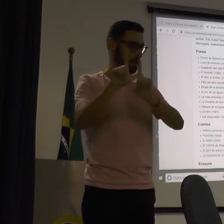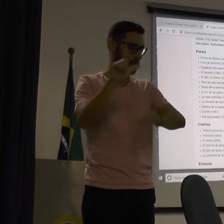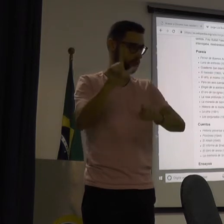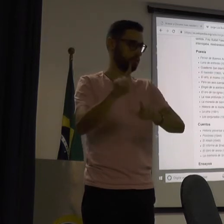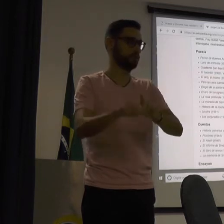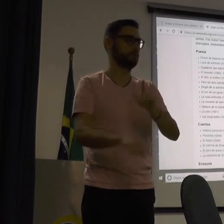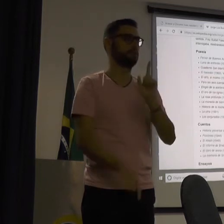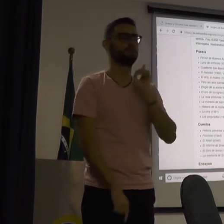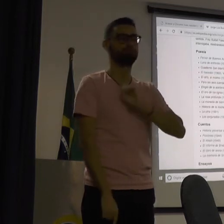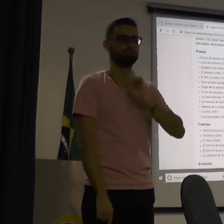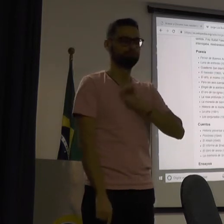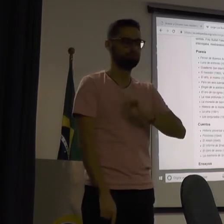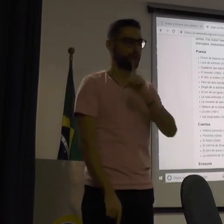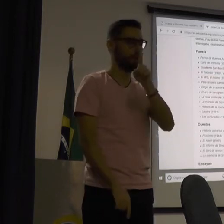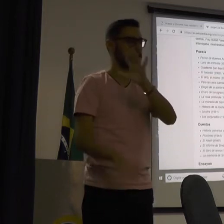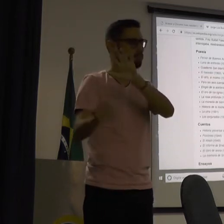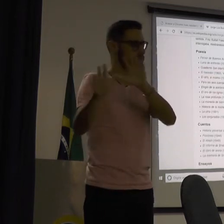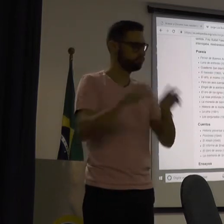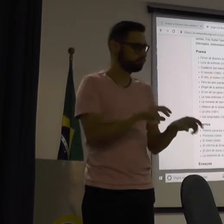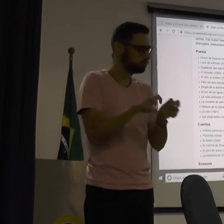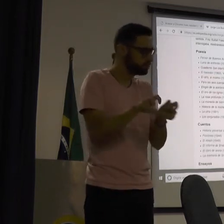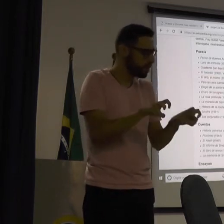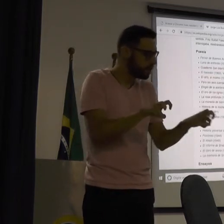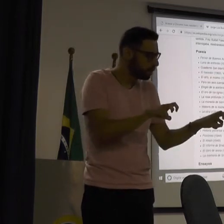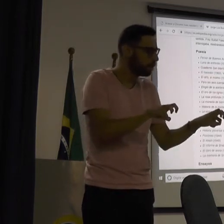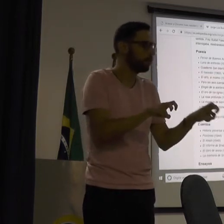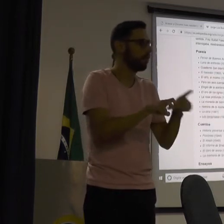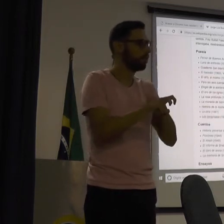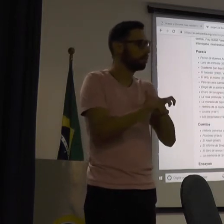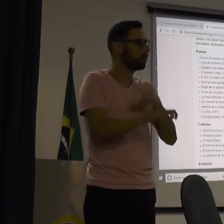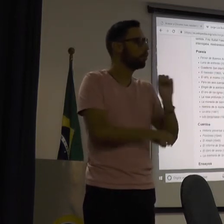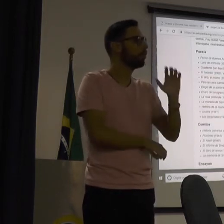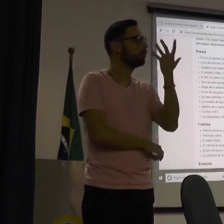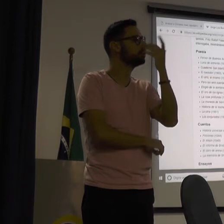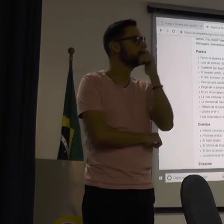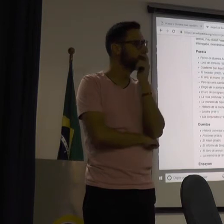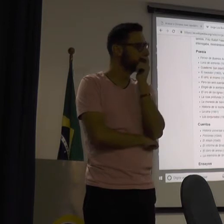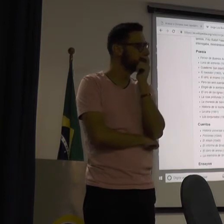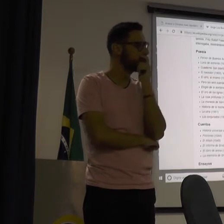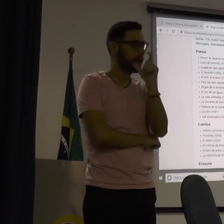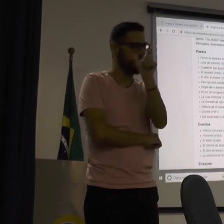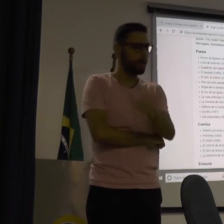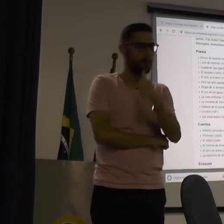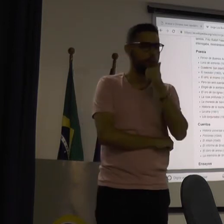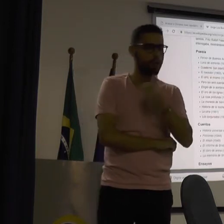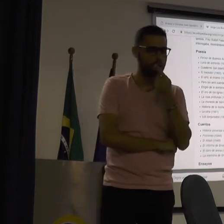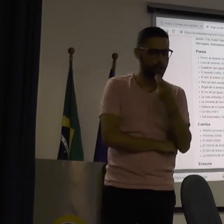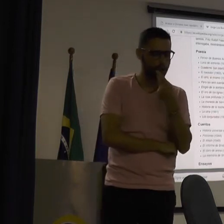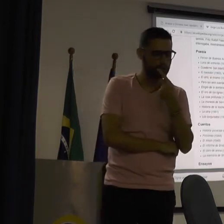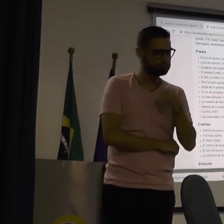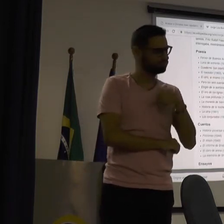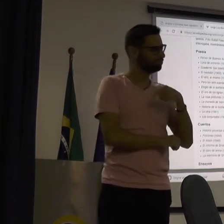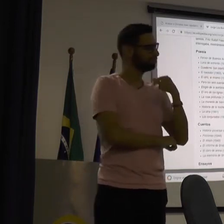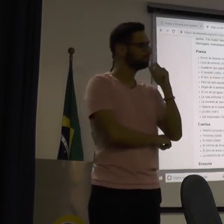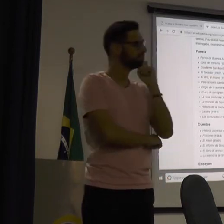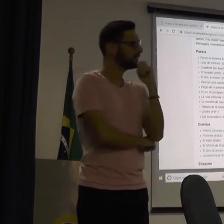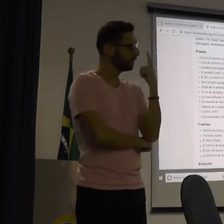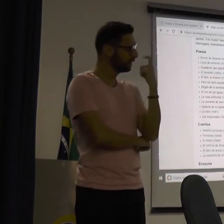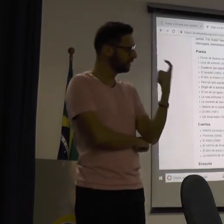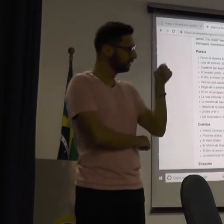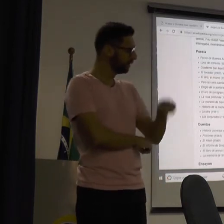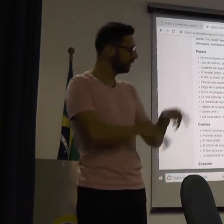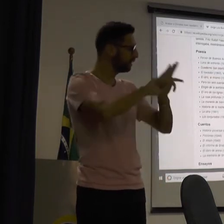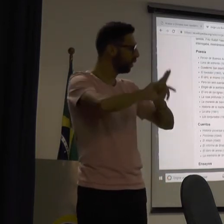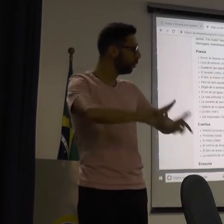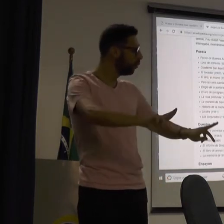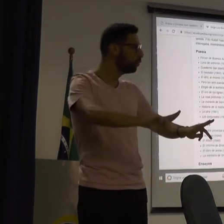ela veio aqui, das muitas bancas, era uma banca da ALAI. Ela falou assim, é gozado, né? Vocês aqui na UFSC,